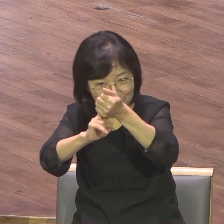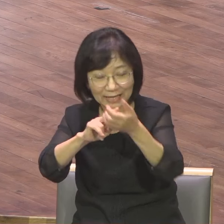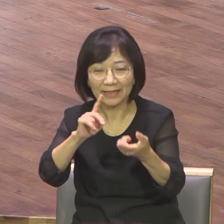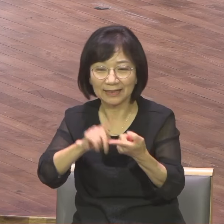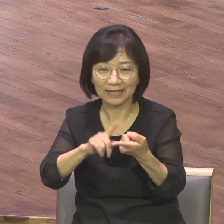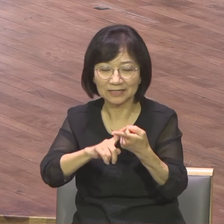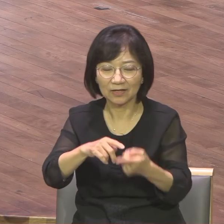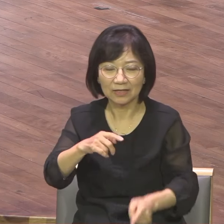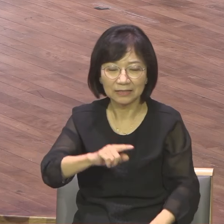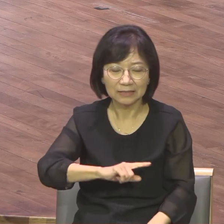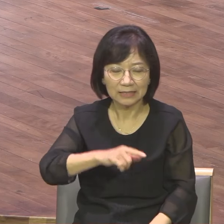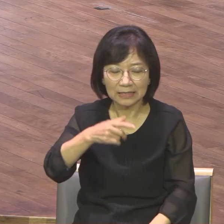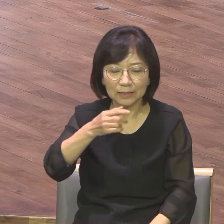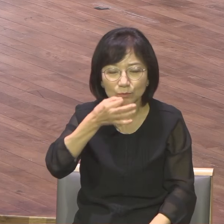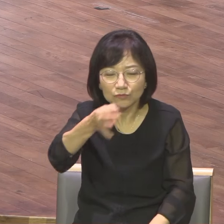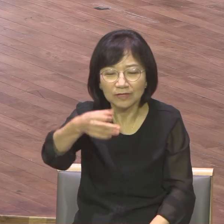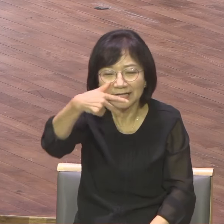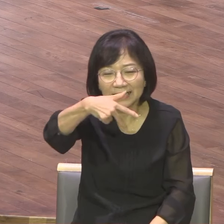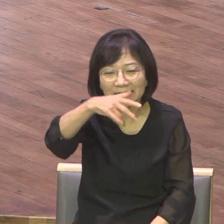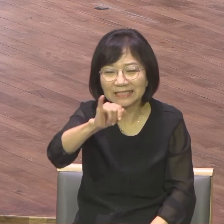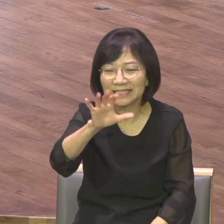말을 징조라 그럽니다.